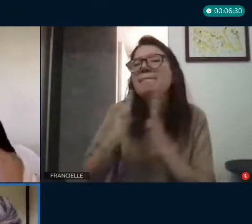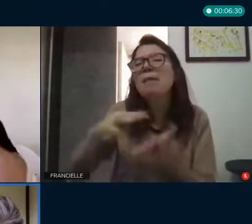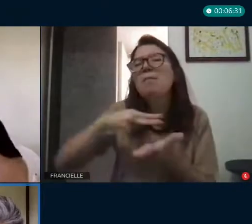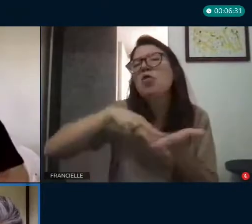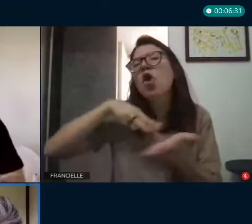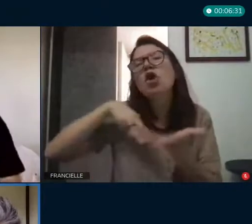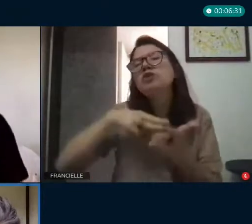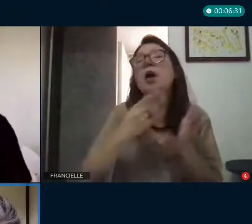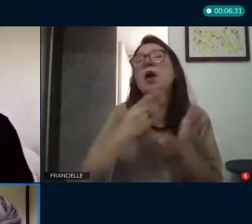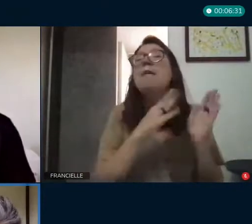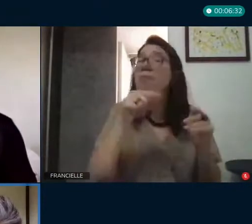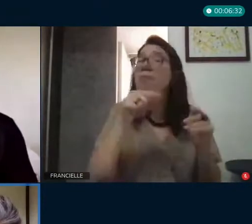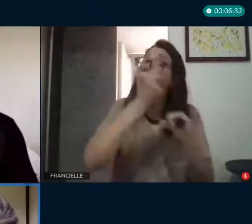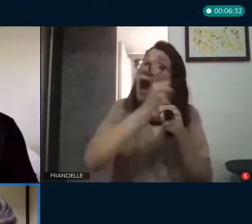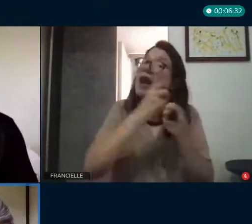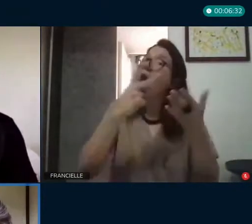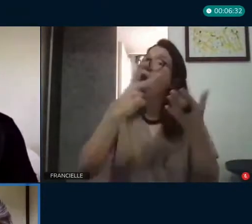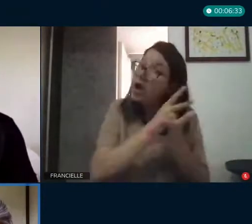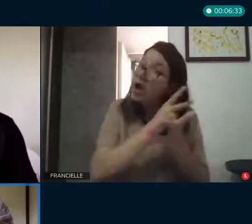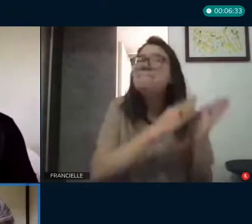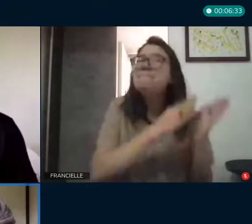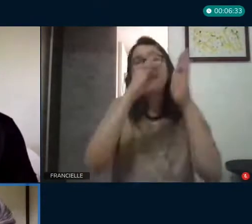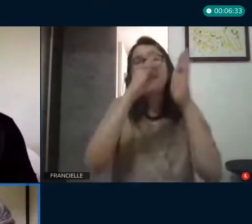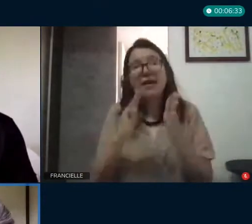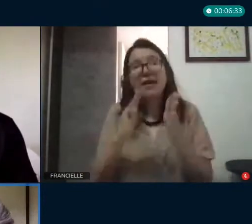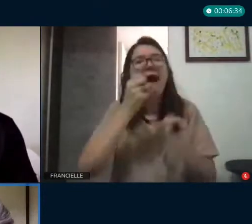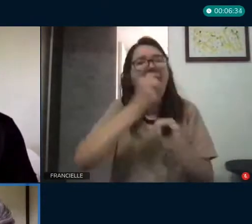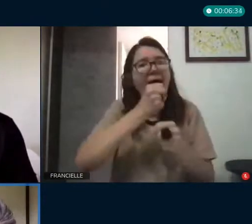rodapé, alguma observação sobre esse período